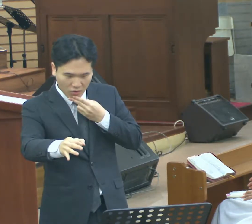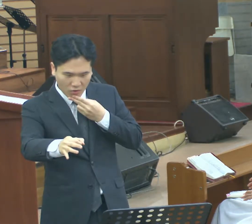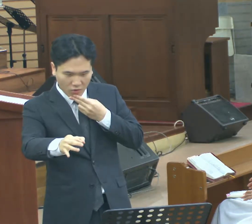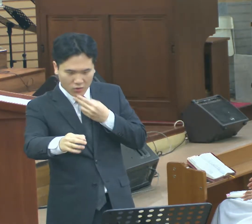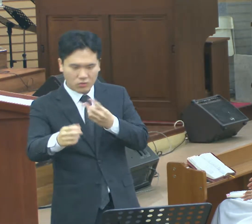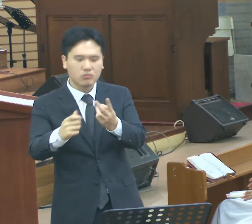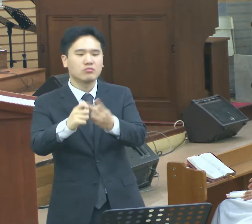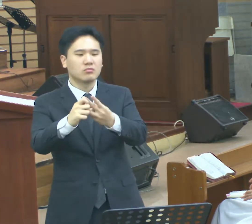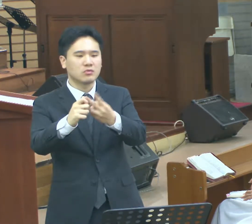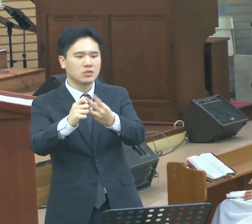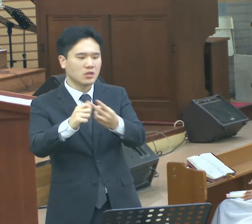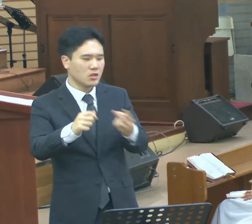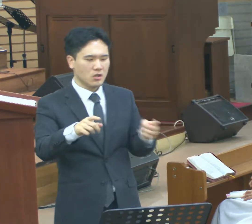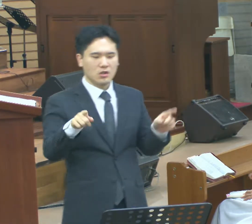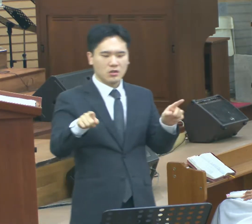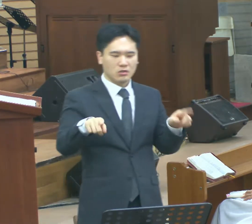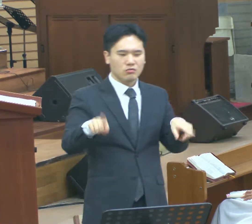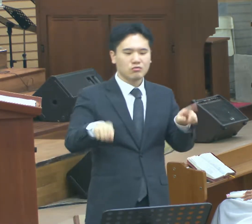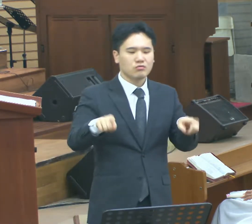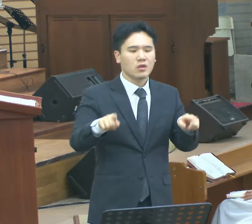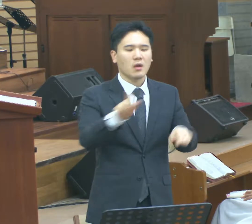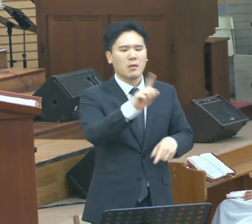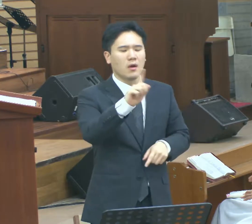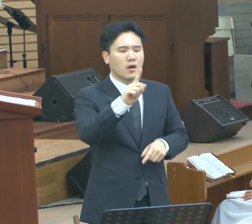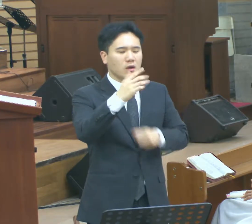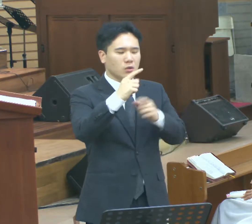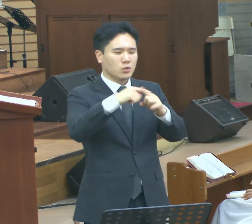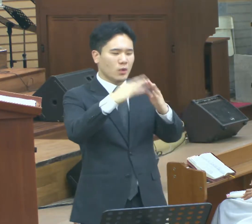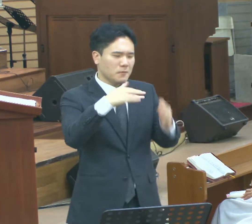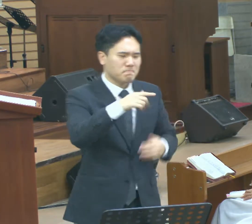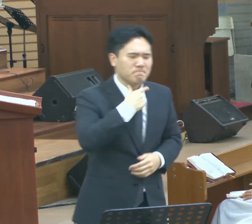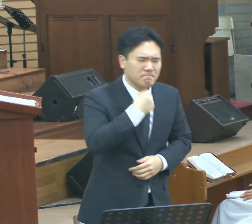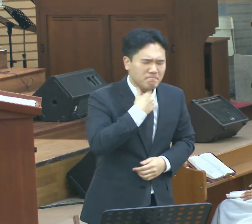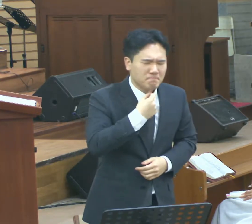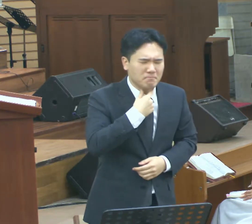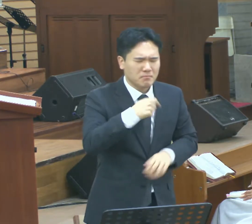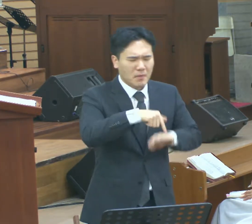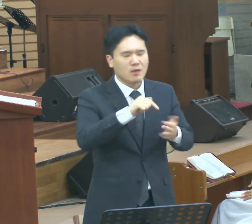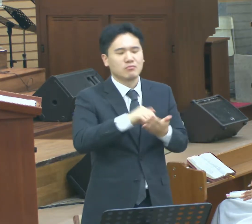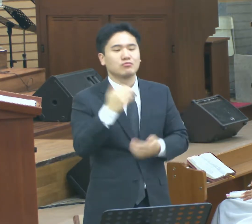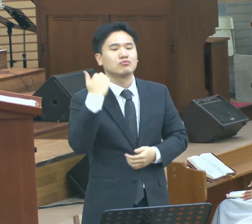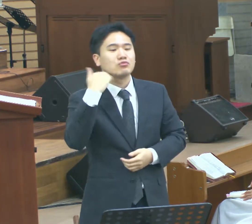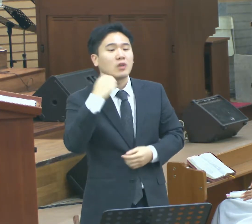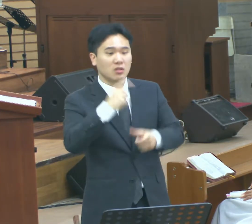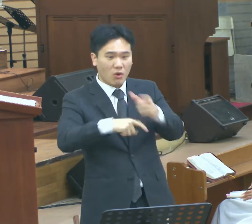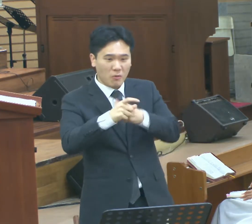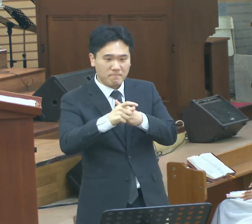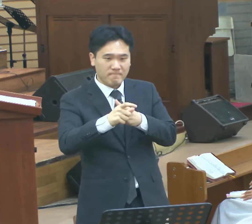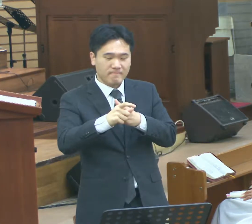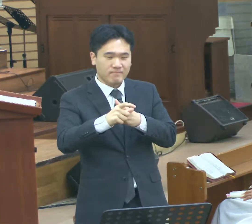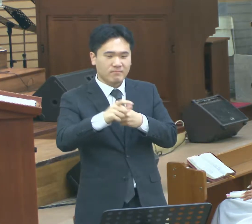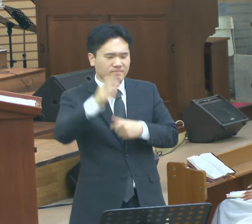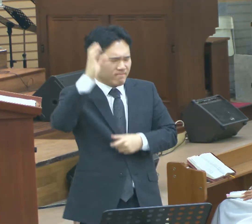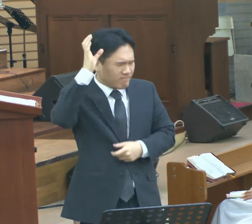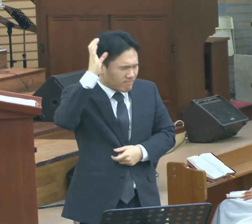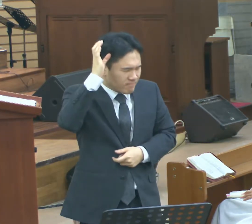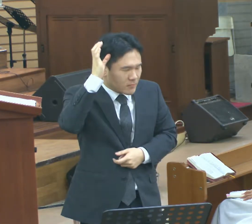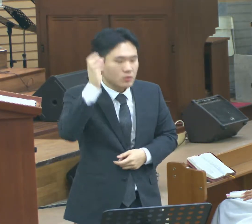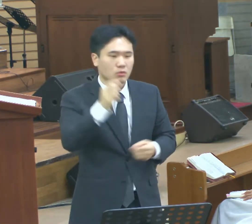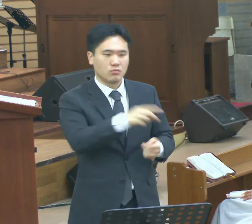간절할까요? 누가 더 간절할까요? 네, 핍박받는 사람들이 훨씬